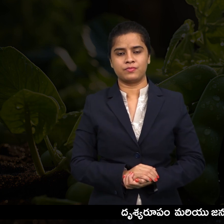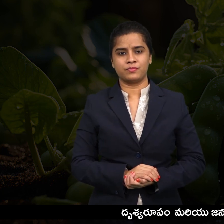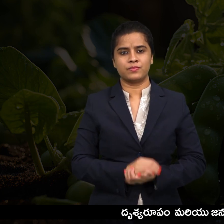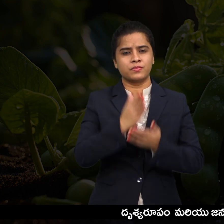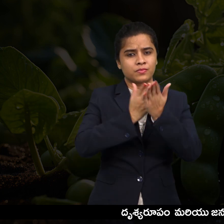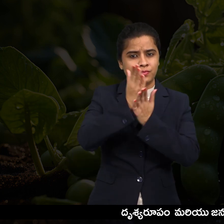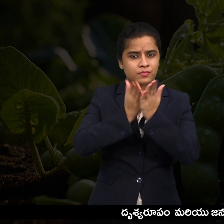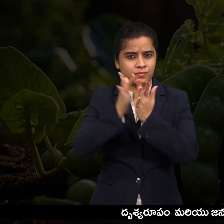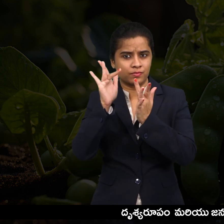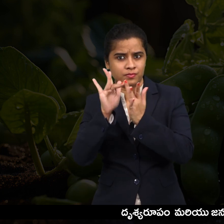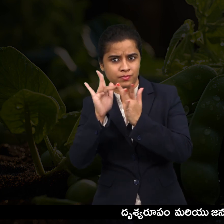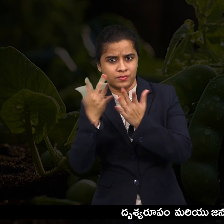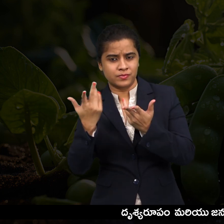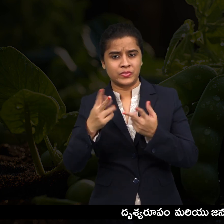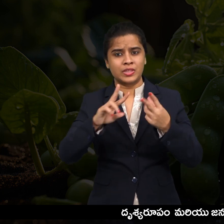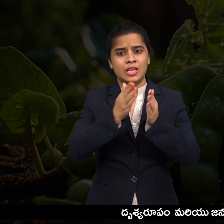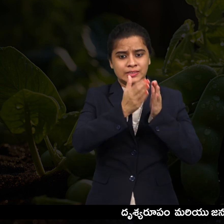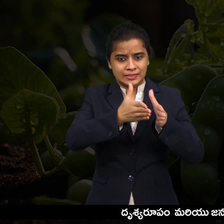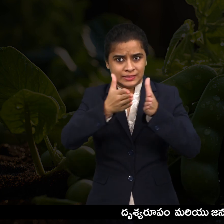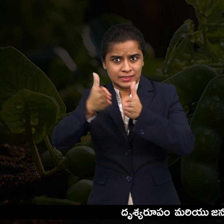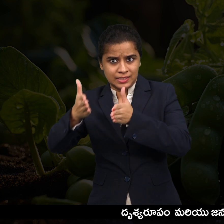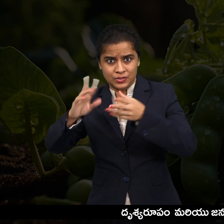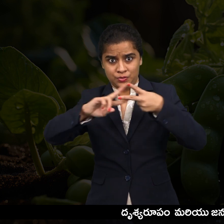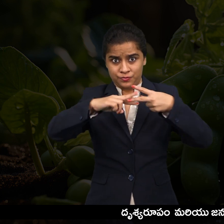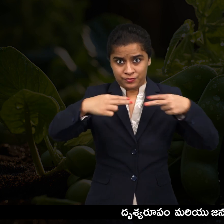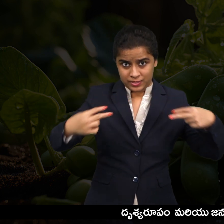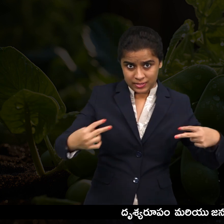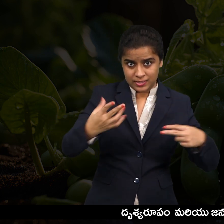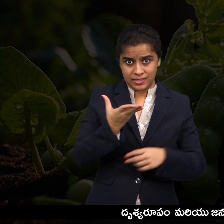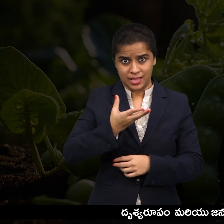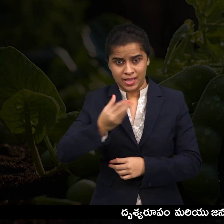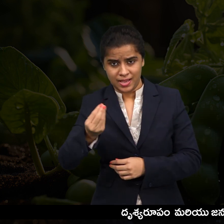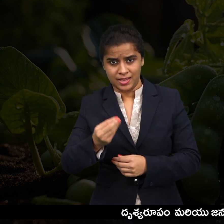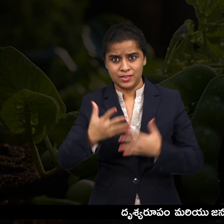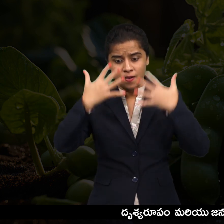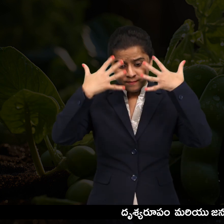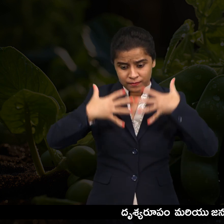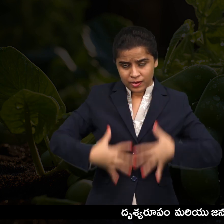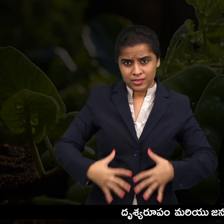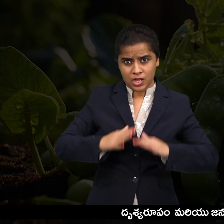దృశ్యరూపం మరియు జన్యరూపం మధ్య తేడాను గుర్తించండి.